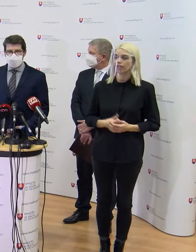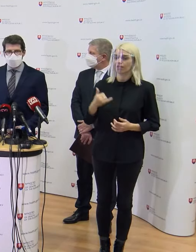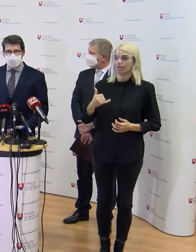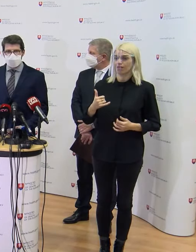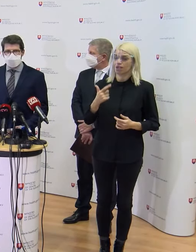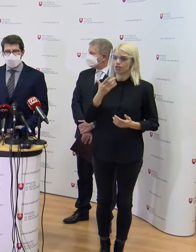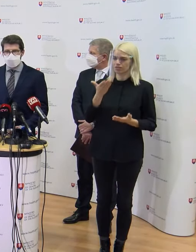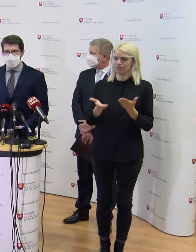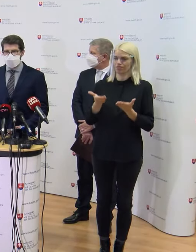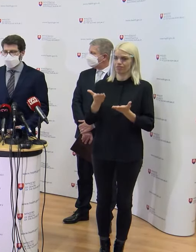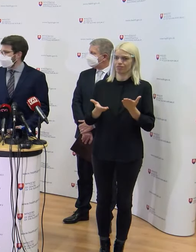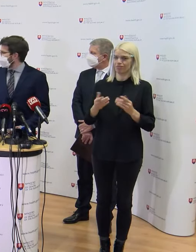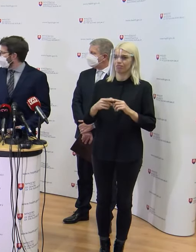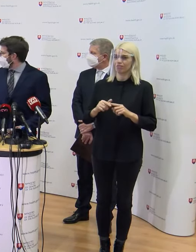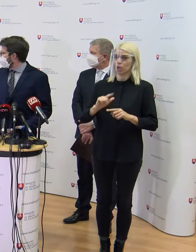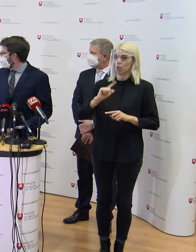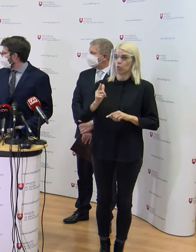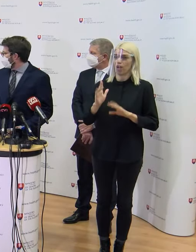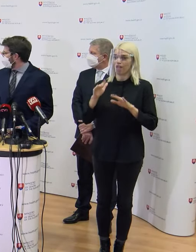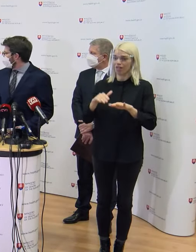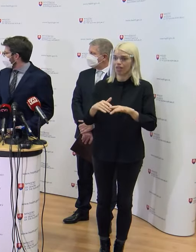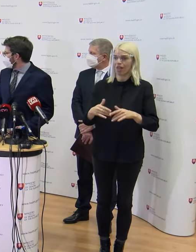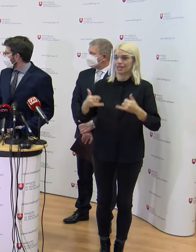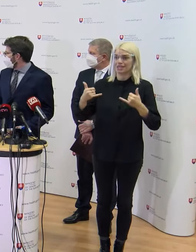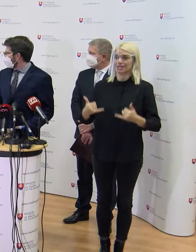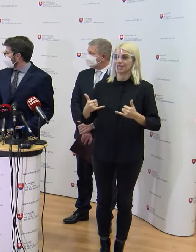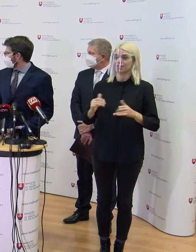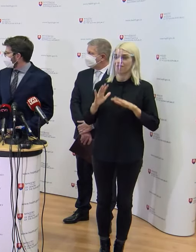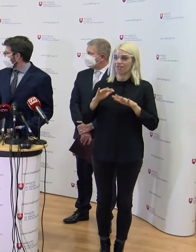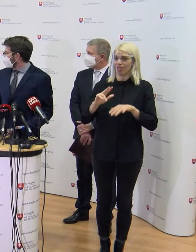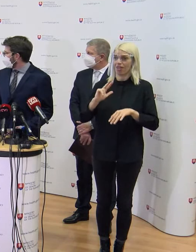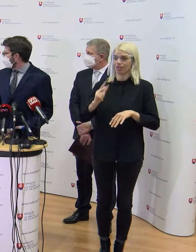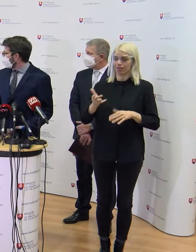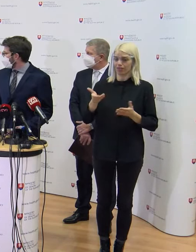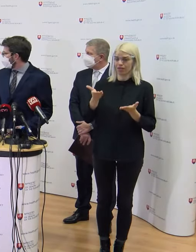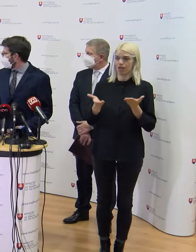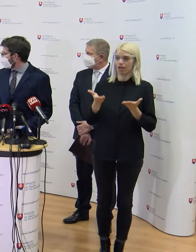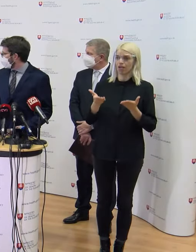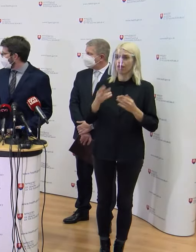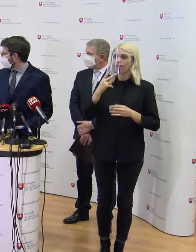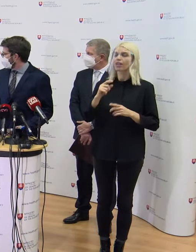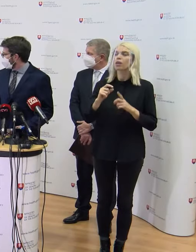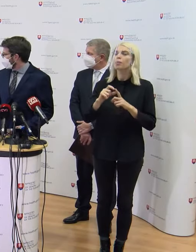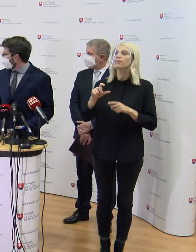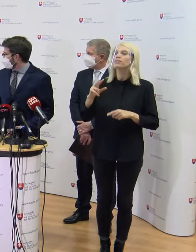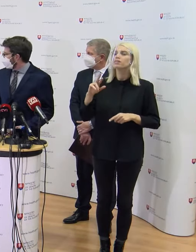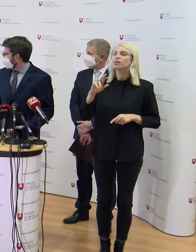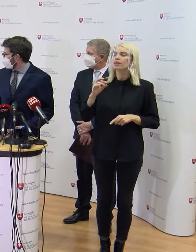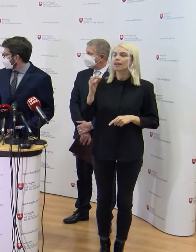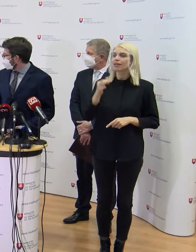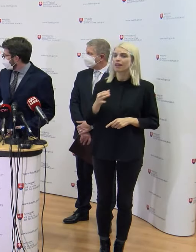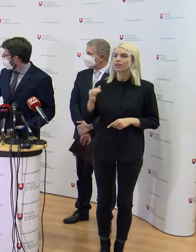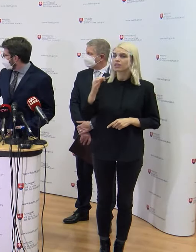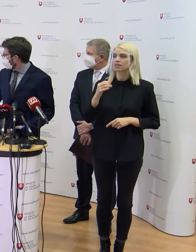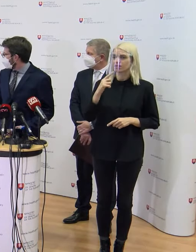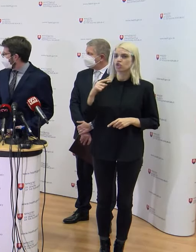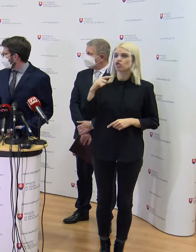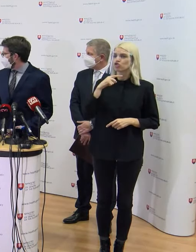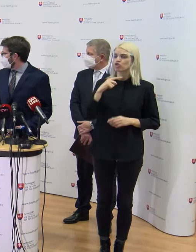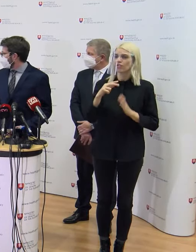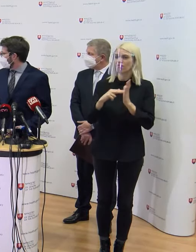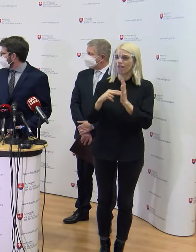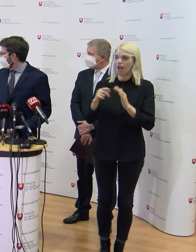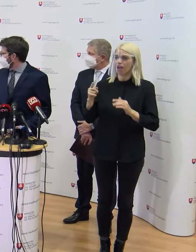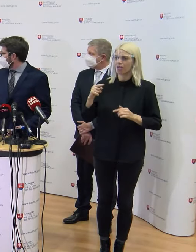vlastne predošlú druhú vlnu a tú aktuálnu, vidíme, že pri tých PCR testoch, čo je červená